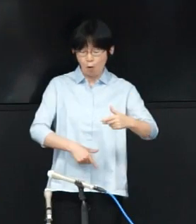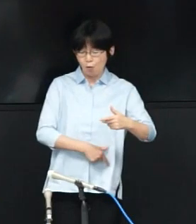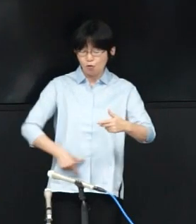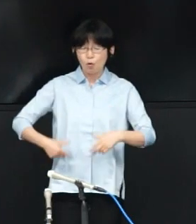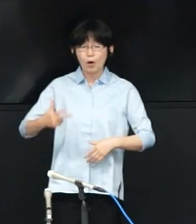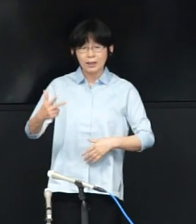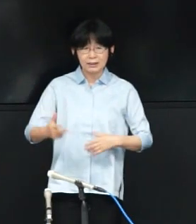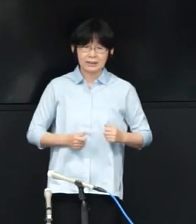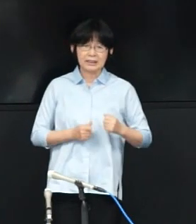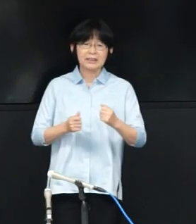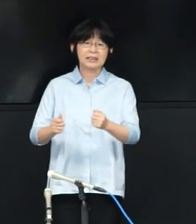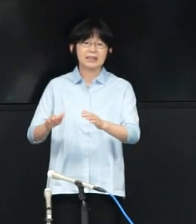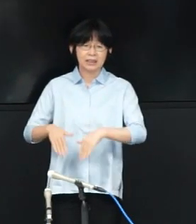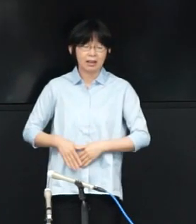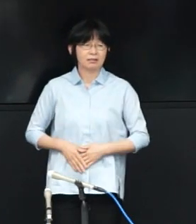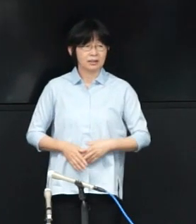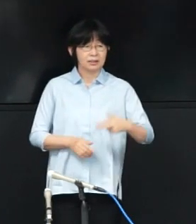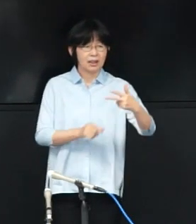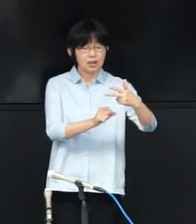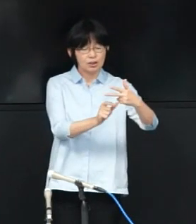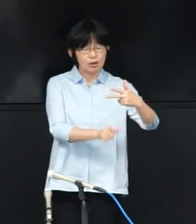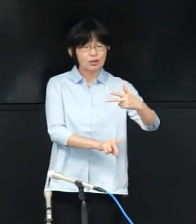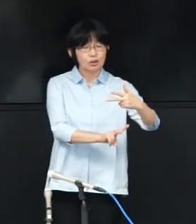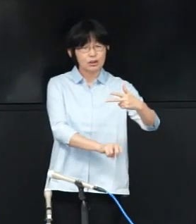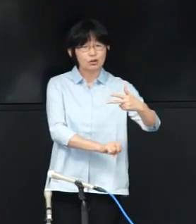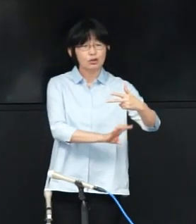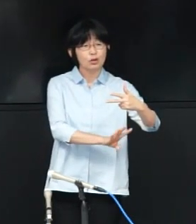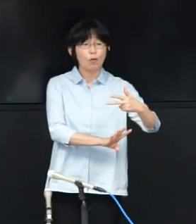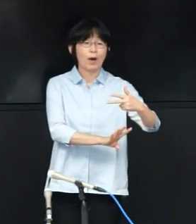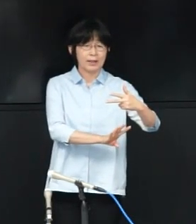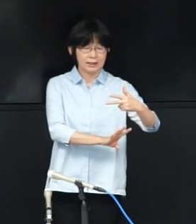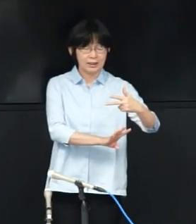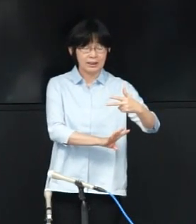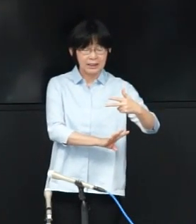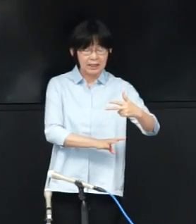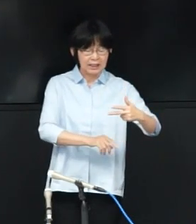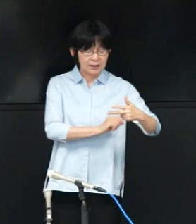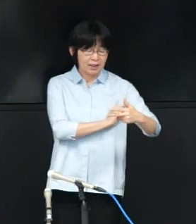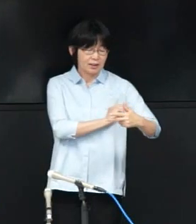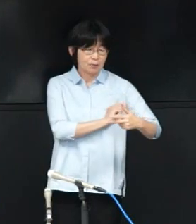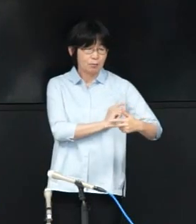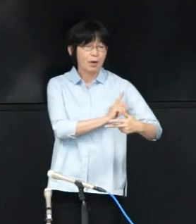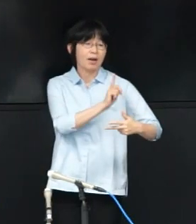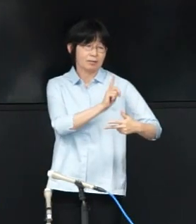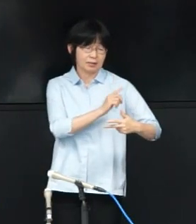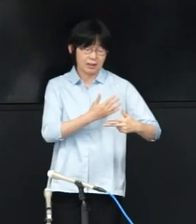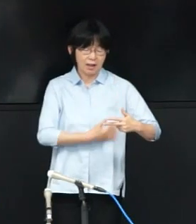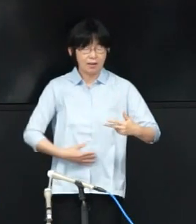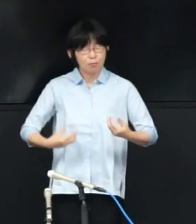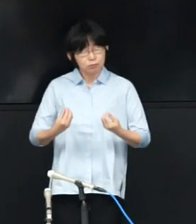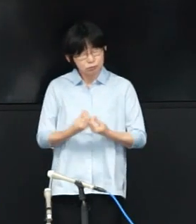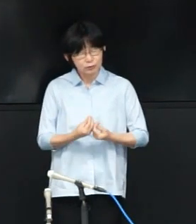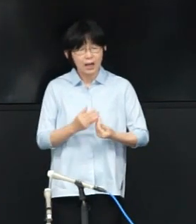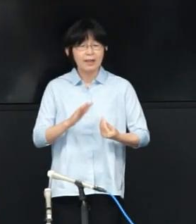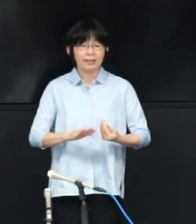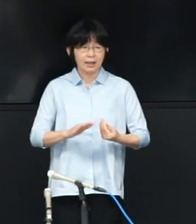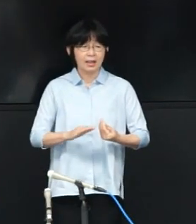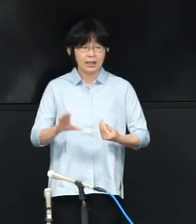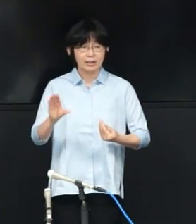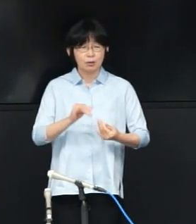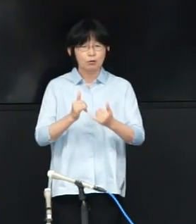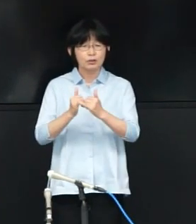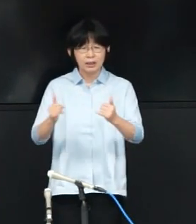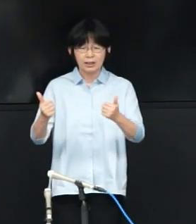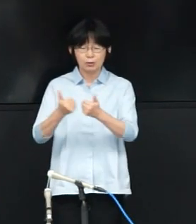に発熱等の症状がございまして、帰国者接触者相談センターに相談をされ、